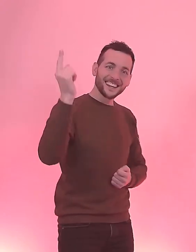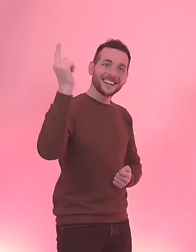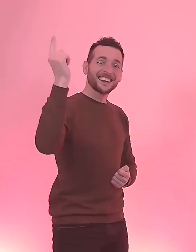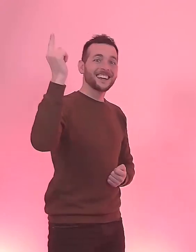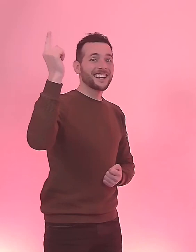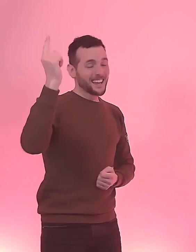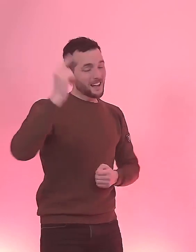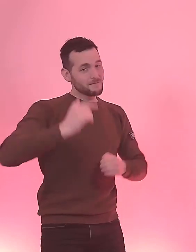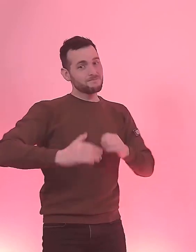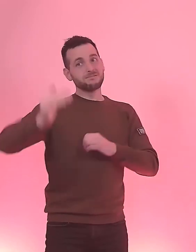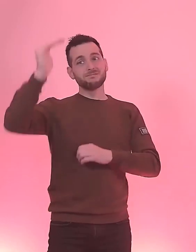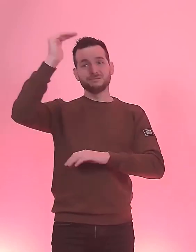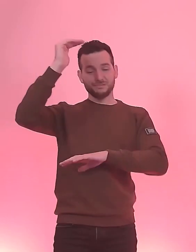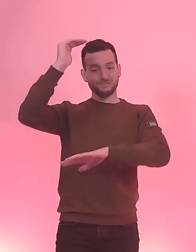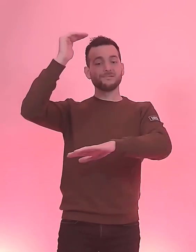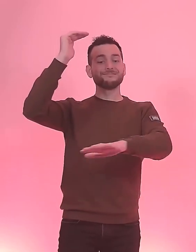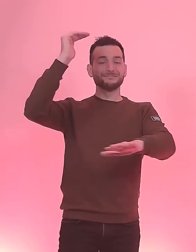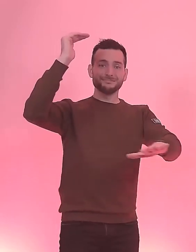ja